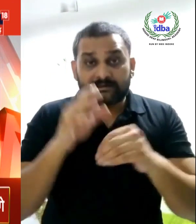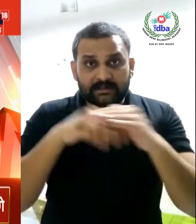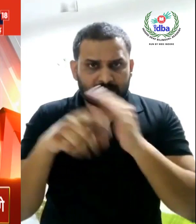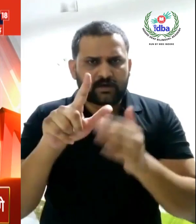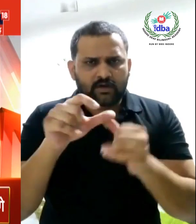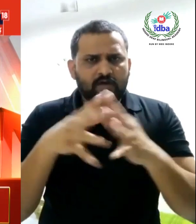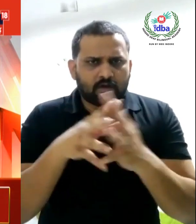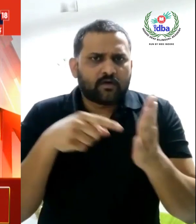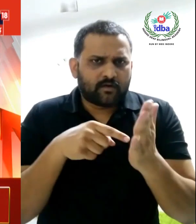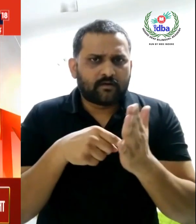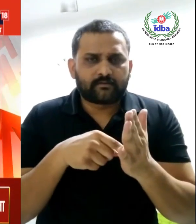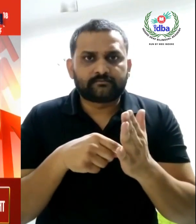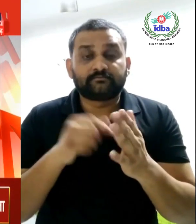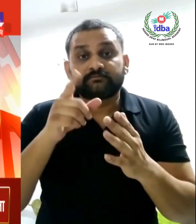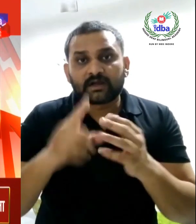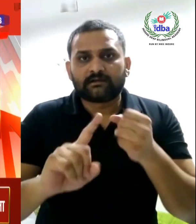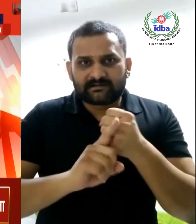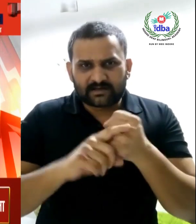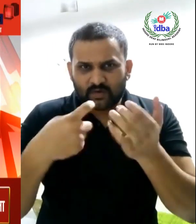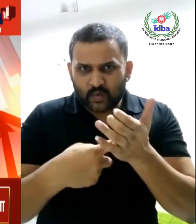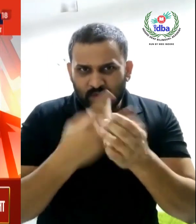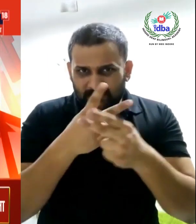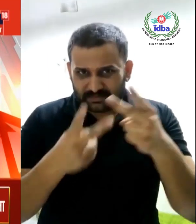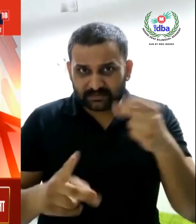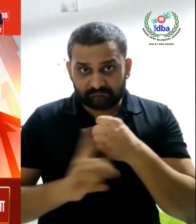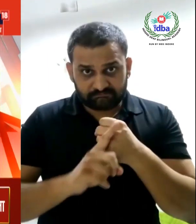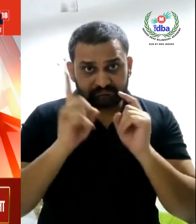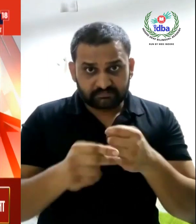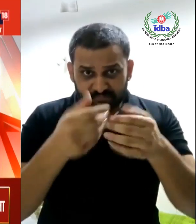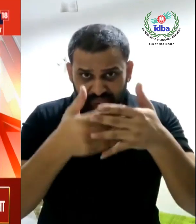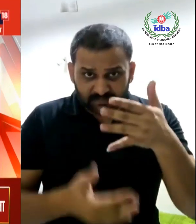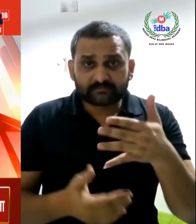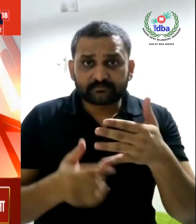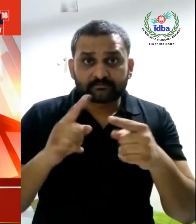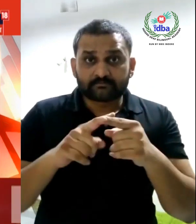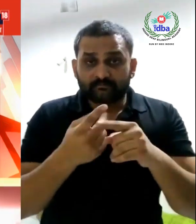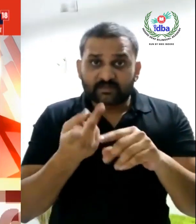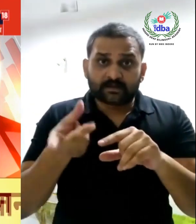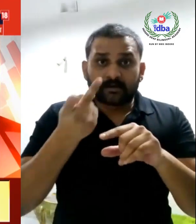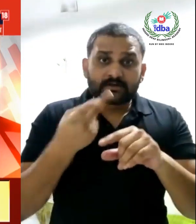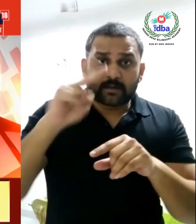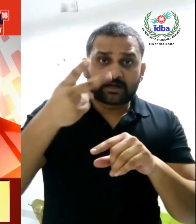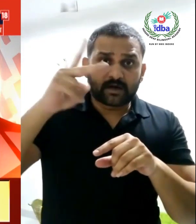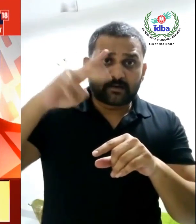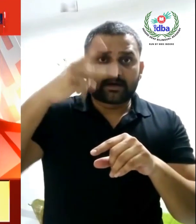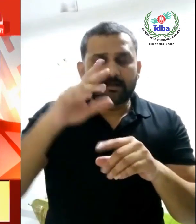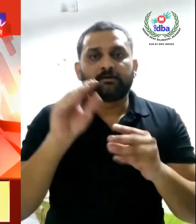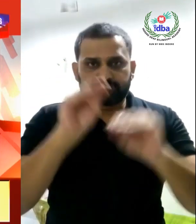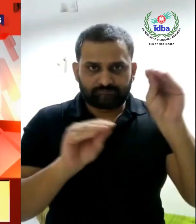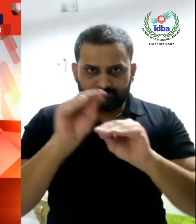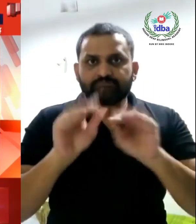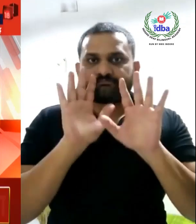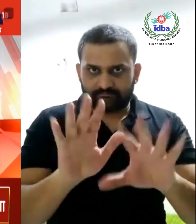अंतर्गत दंड की विभिन्न धाराओं में कंपाउंडिंग का प्रावधान किया जा रहा